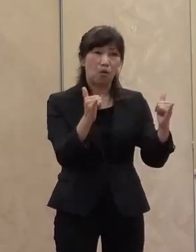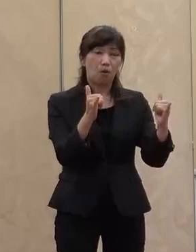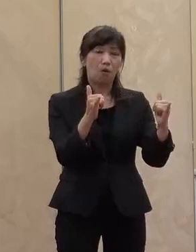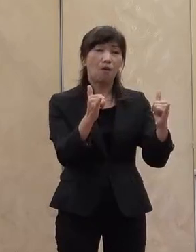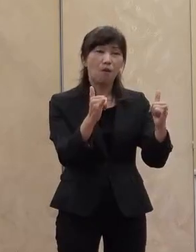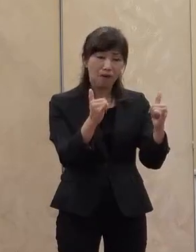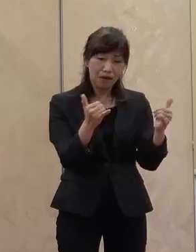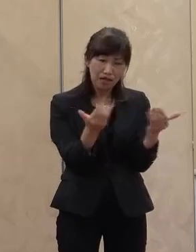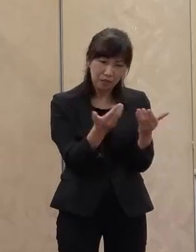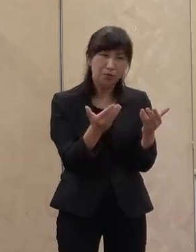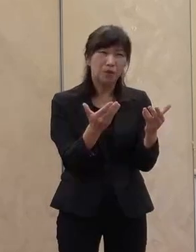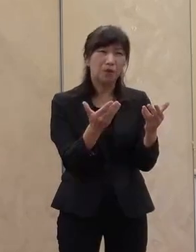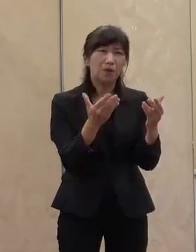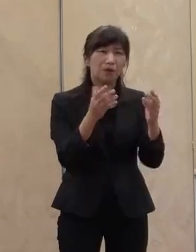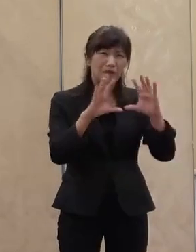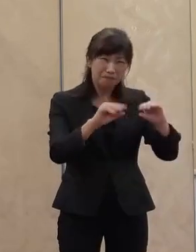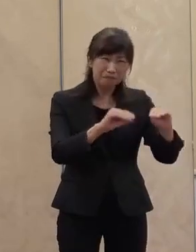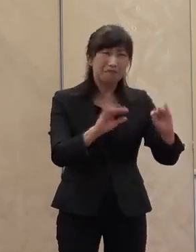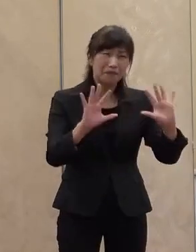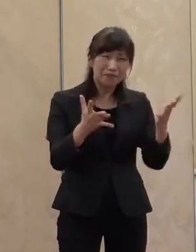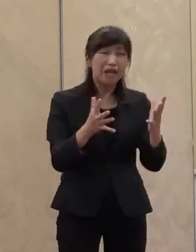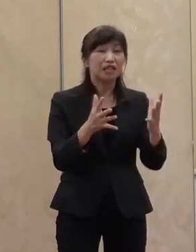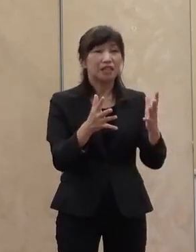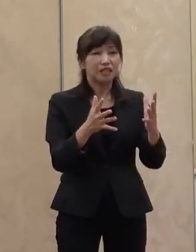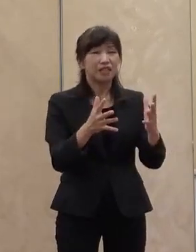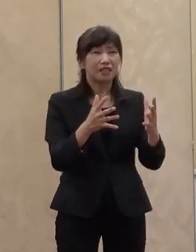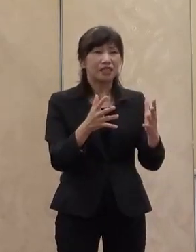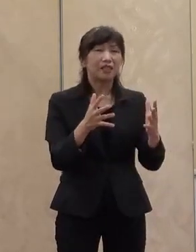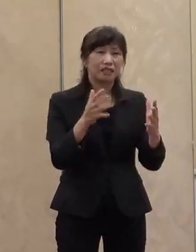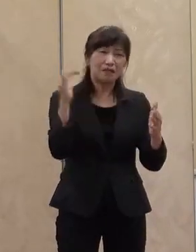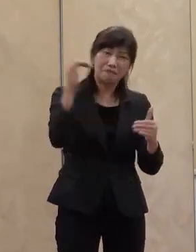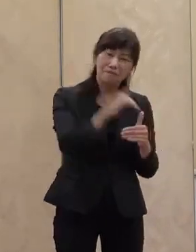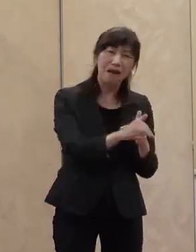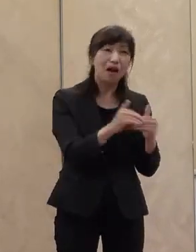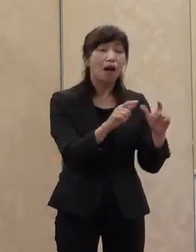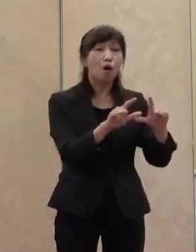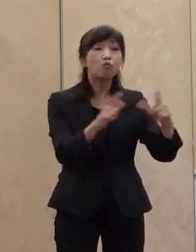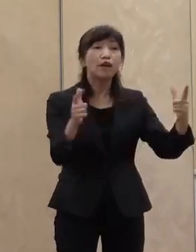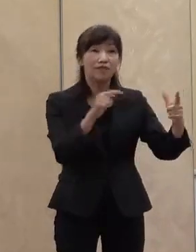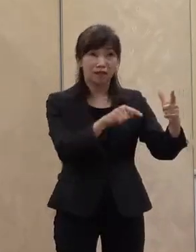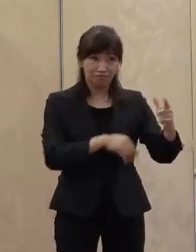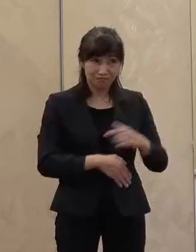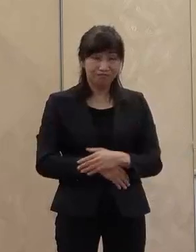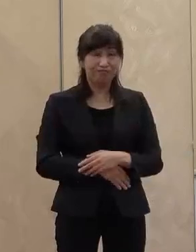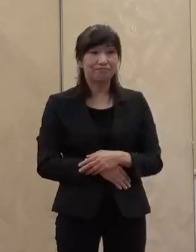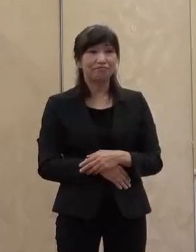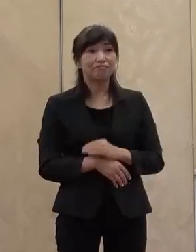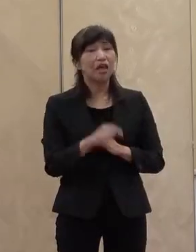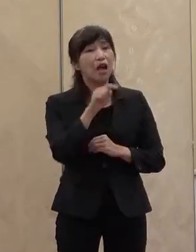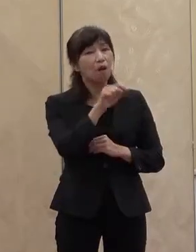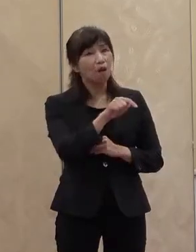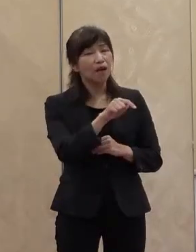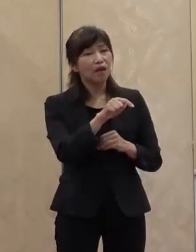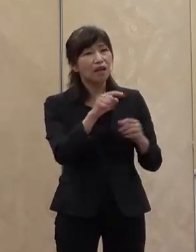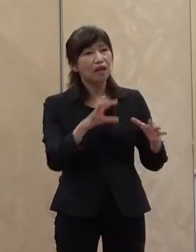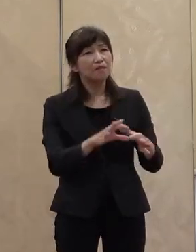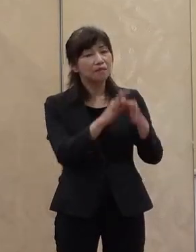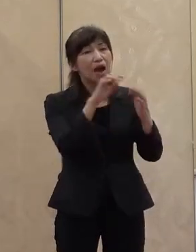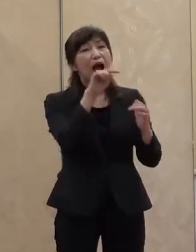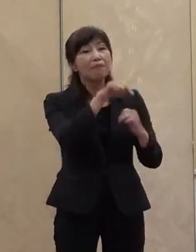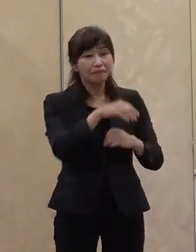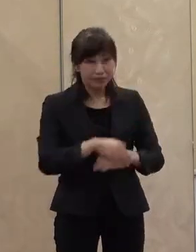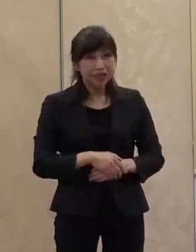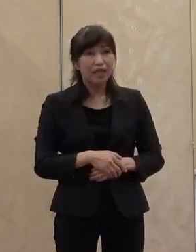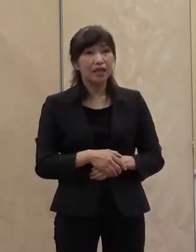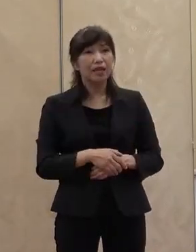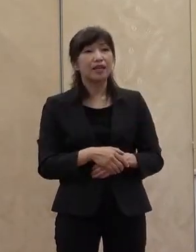多いというのが、ダメージを受けている割合が多いというのが数字で出ているので、まあ、おそらくはまたそれが非正規の方が採用